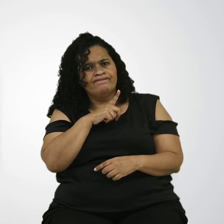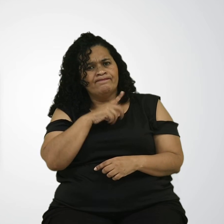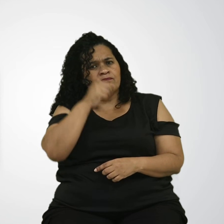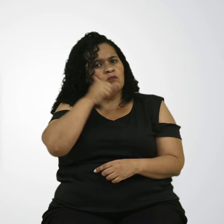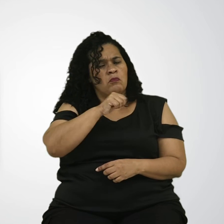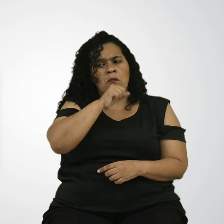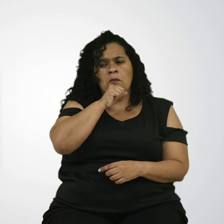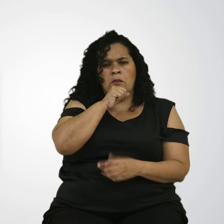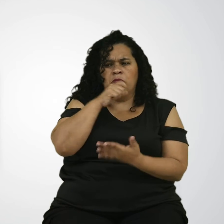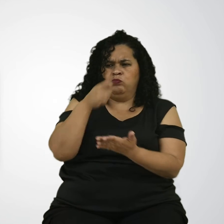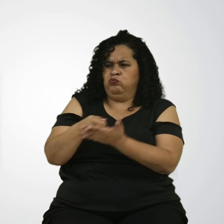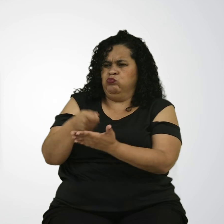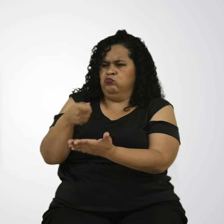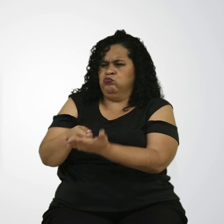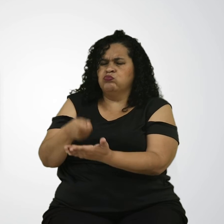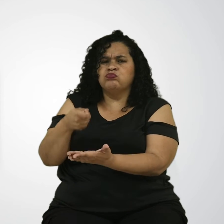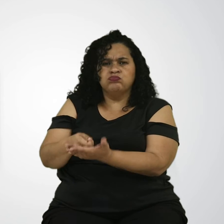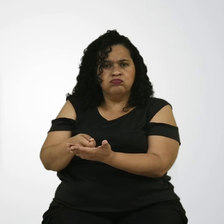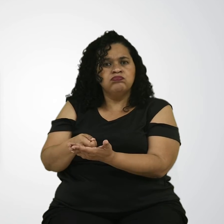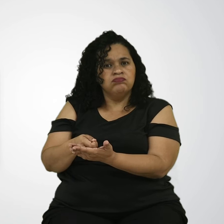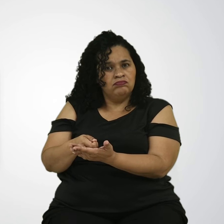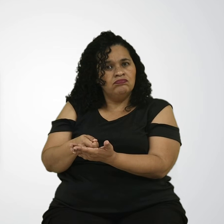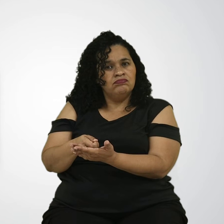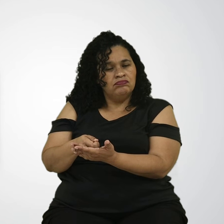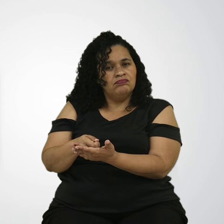pé, filhos que